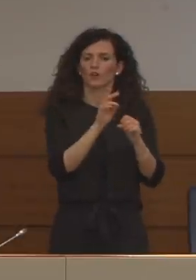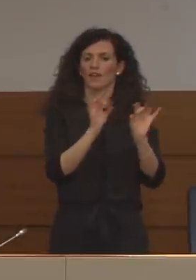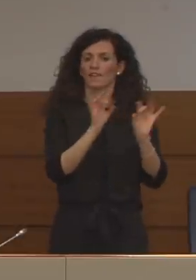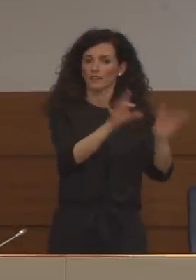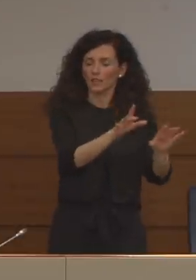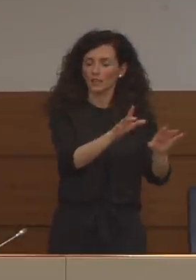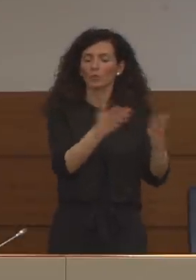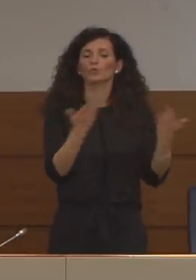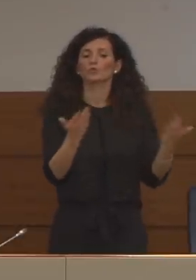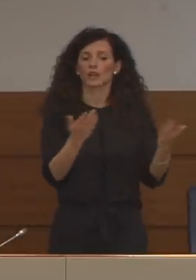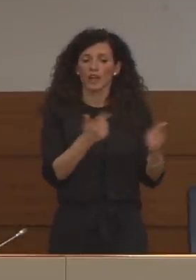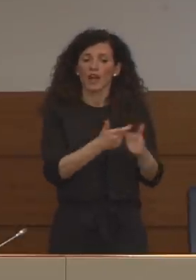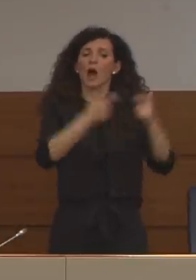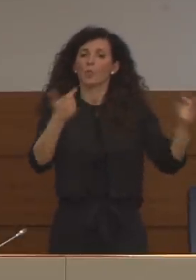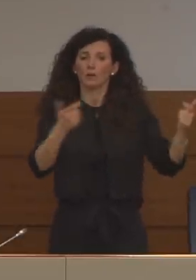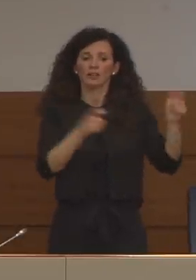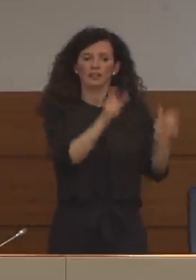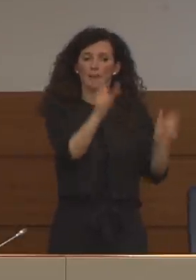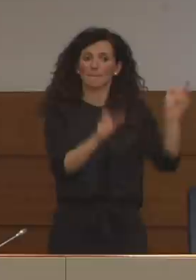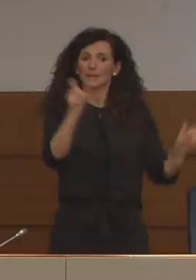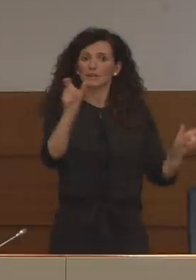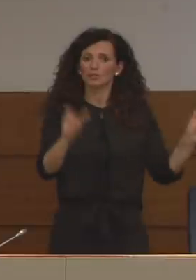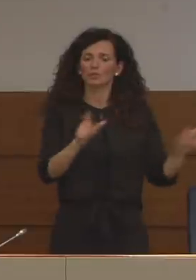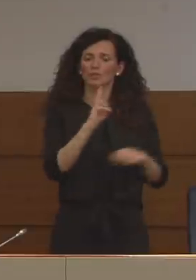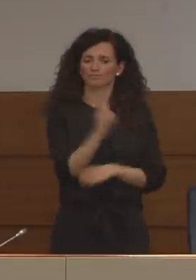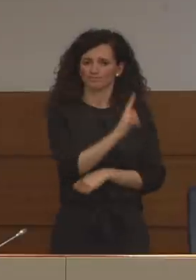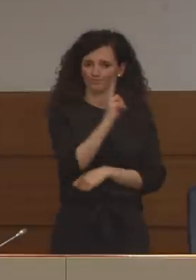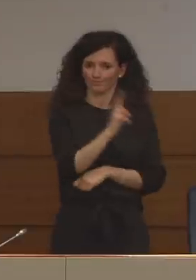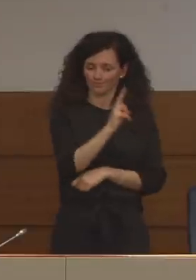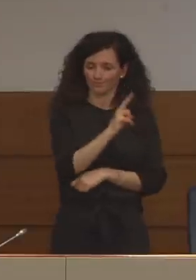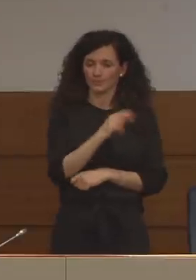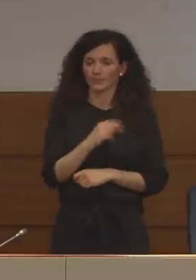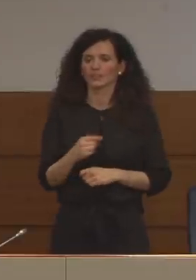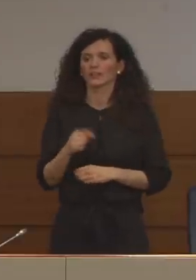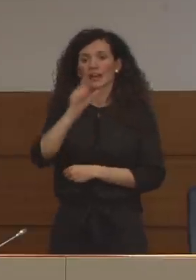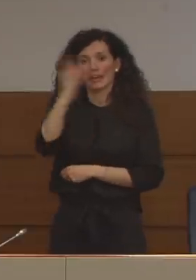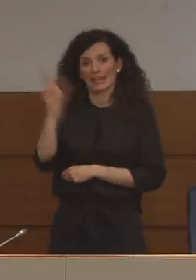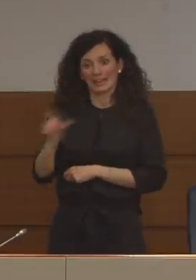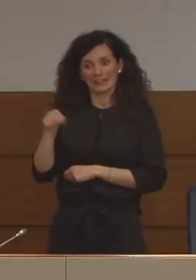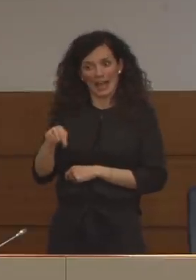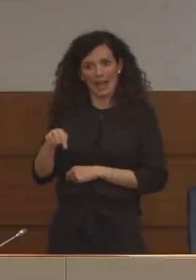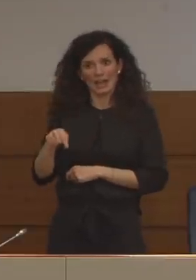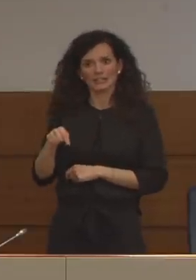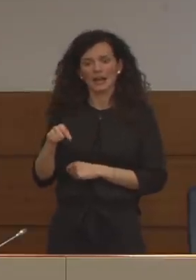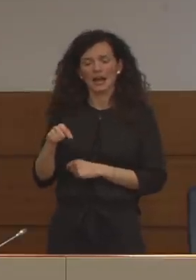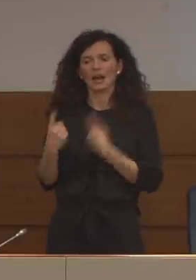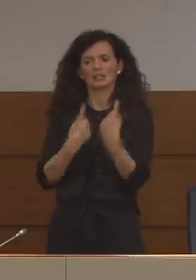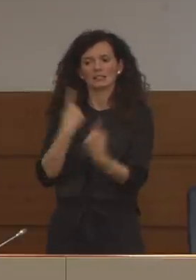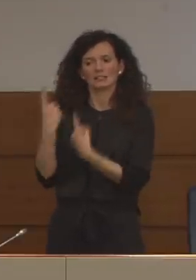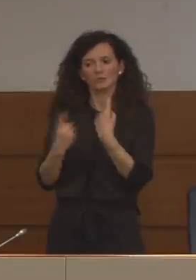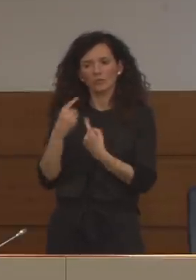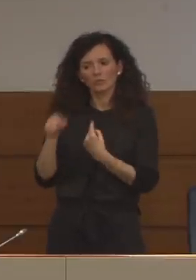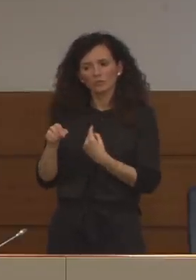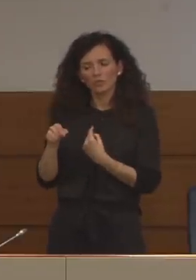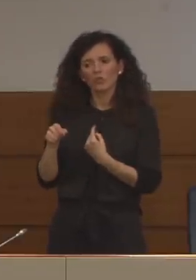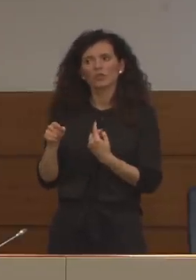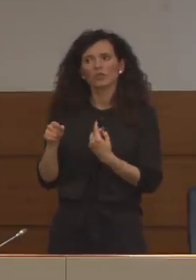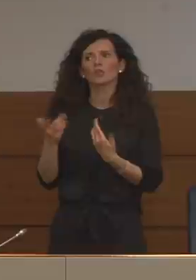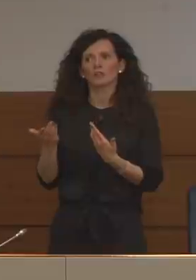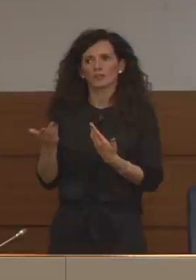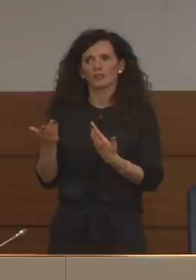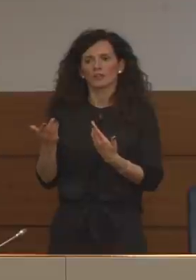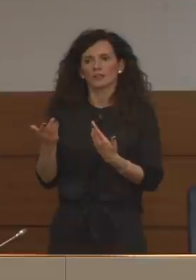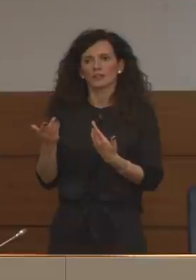non ce la fanno in italia contiamo invece che la situazione sia significativamente